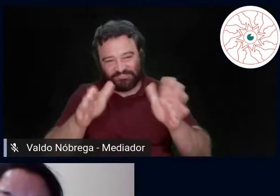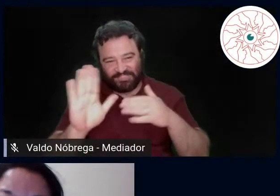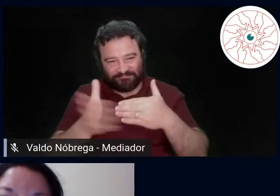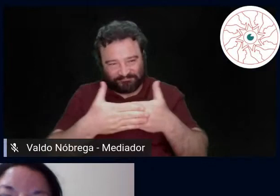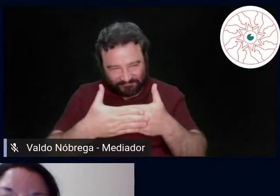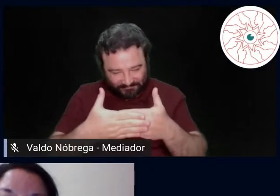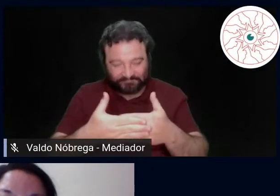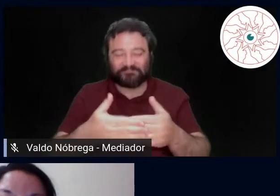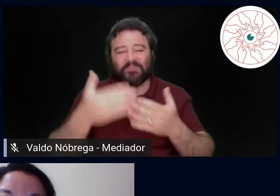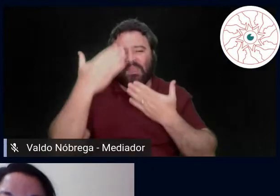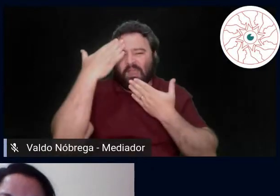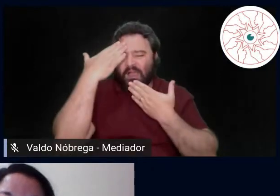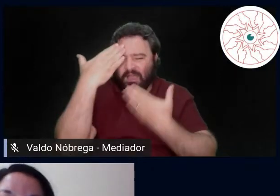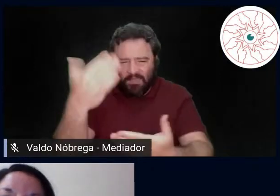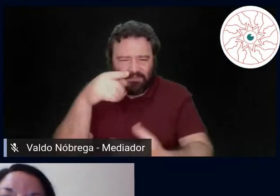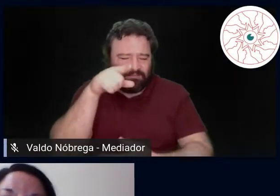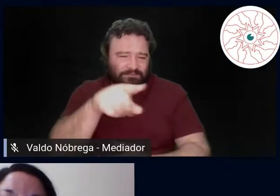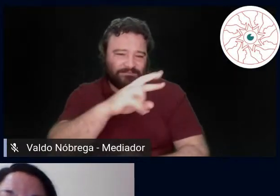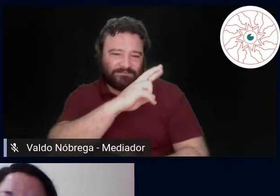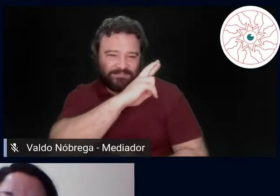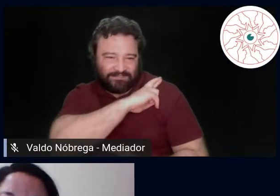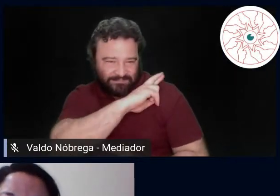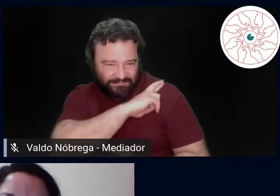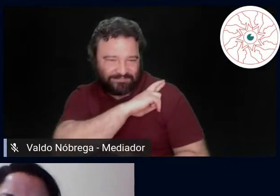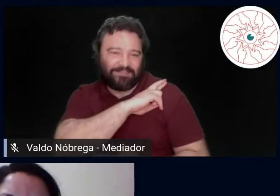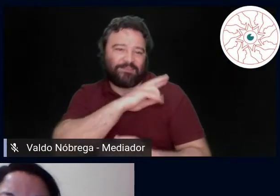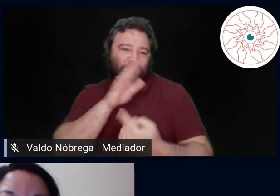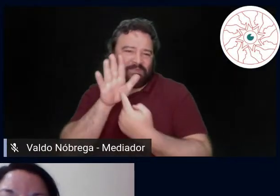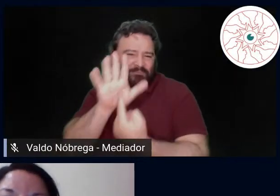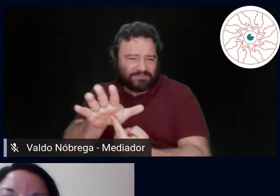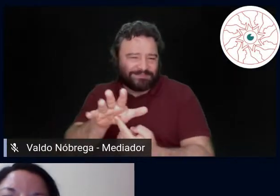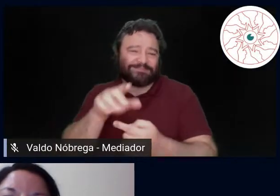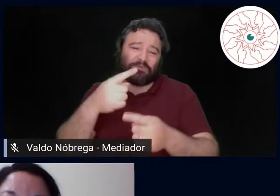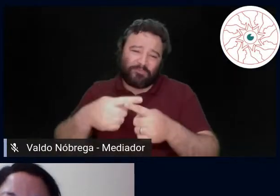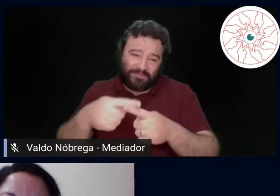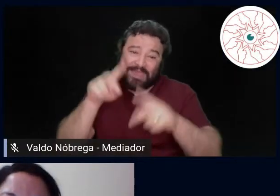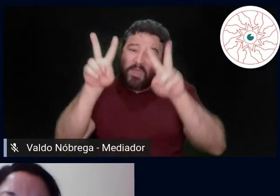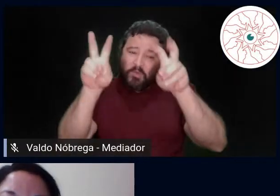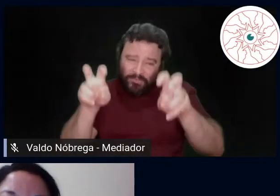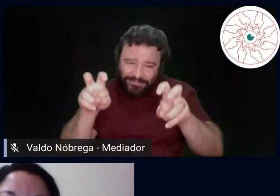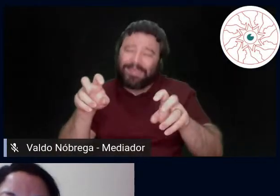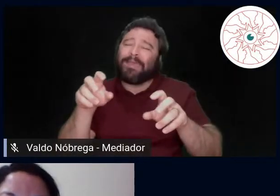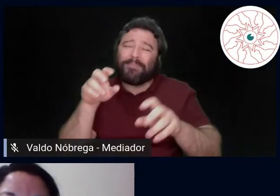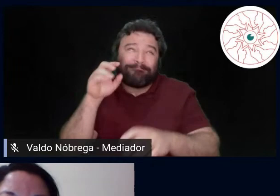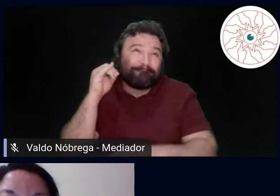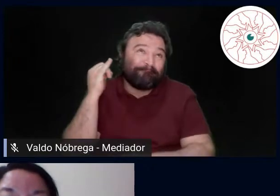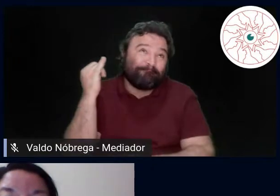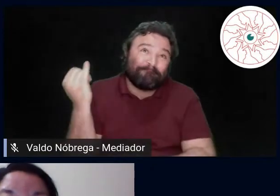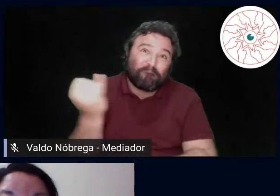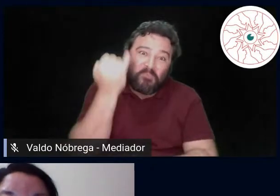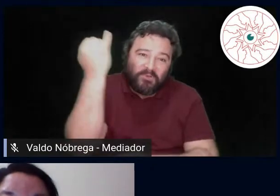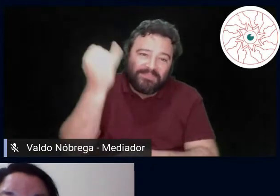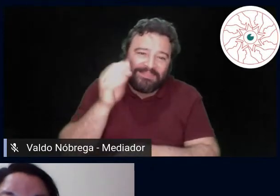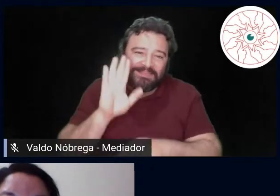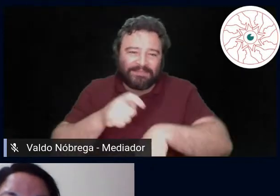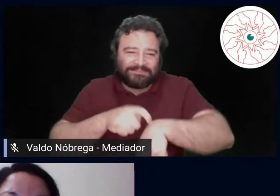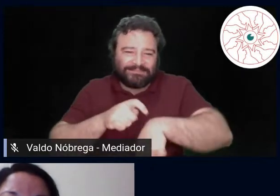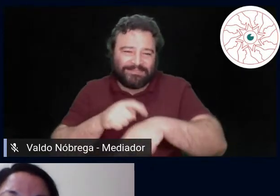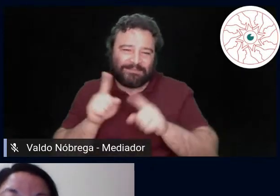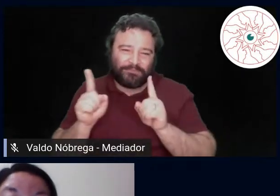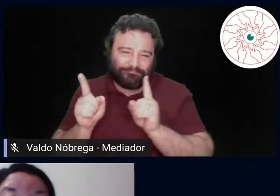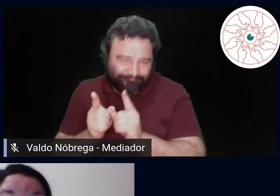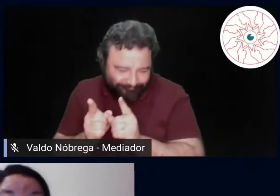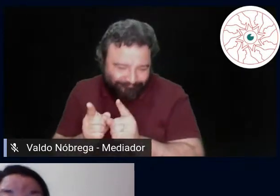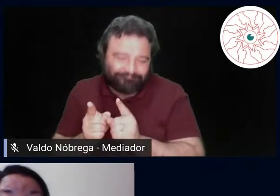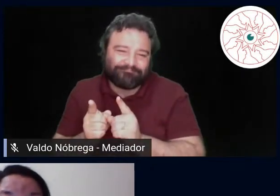Muito bem, nós concluímos aqui a interação com o público, com as perguntas. Professora Raquel, a sua